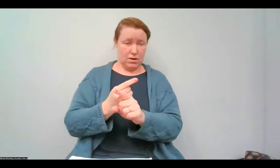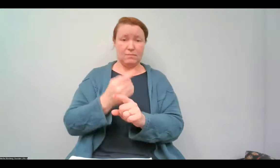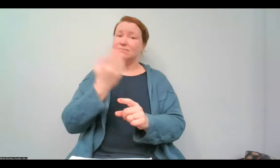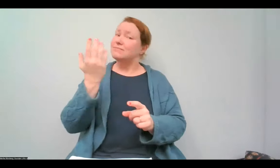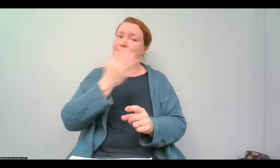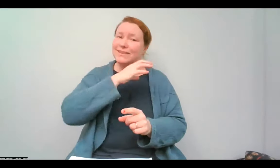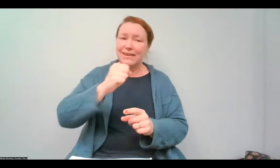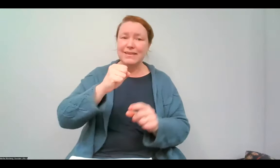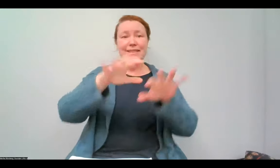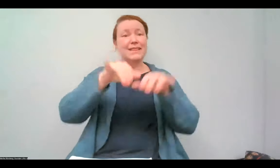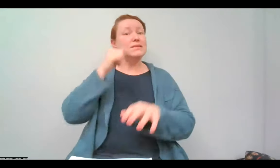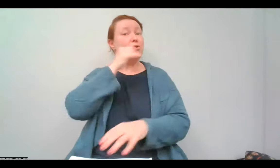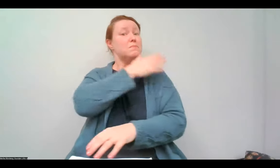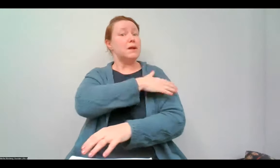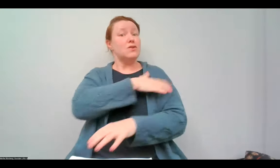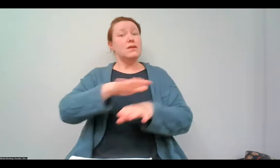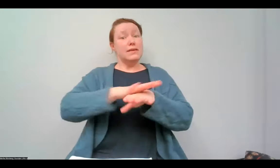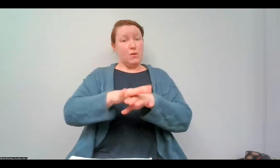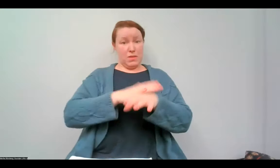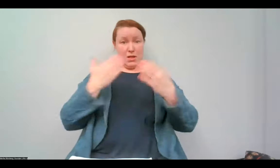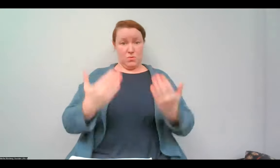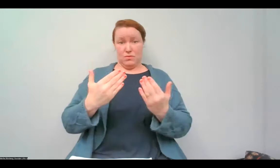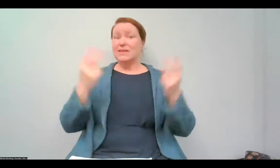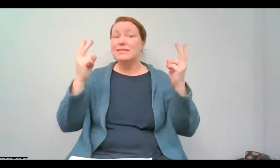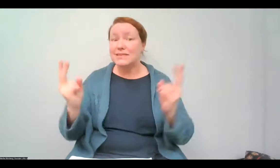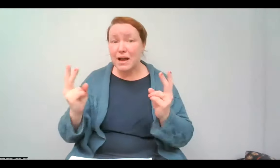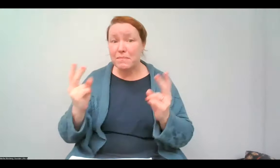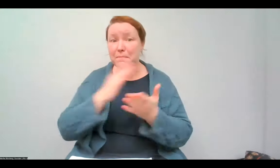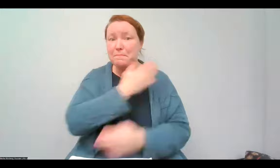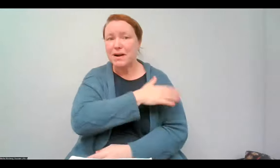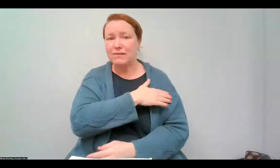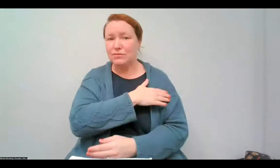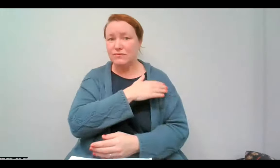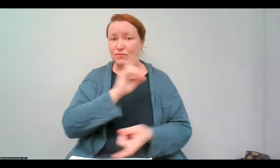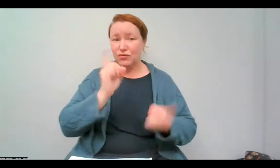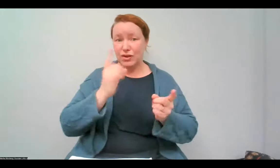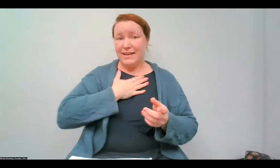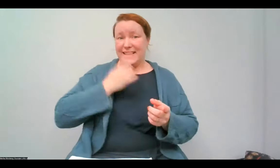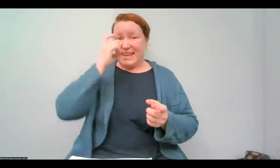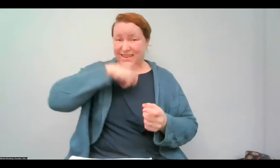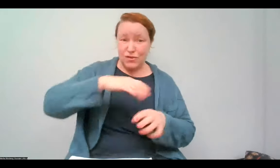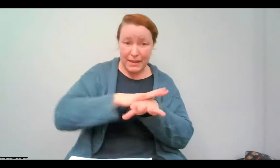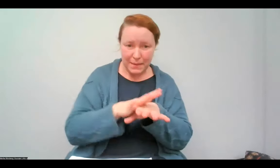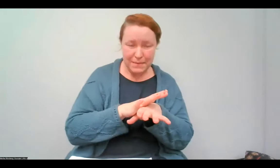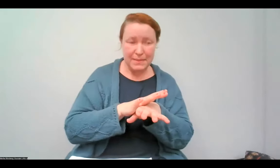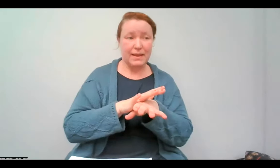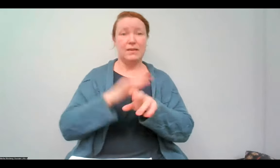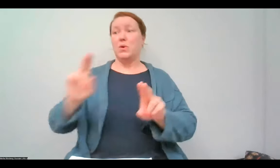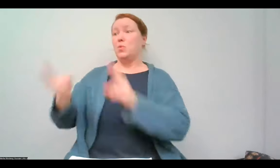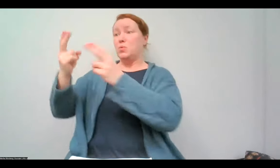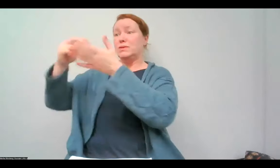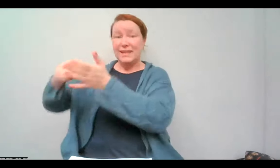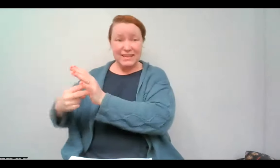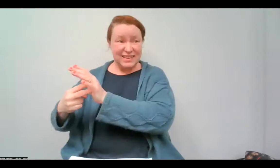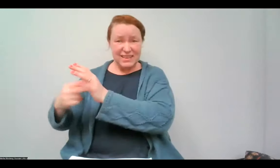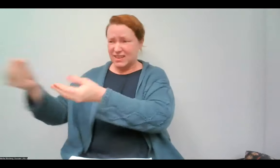tarpeen. Ja että kaikki yksilöt saisivat tarvitsemansa palvelua. että